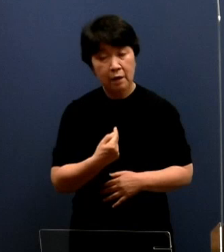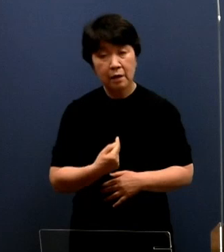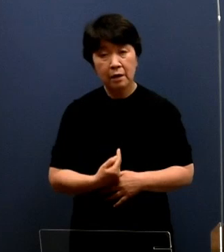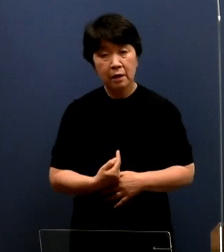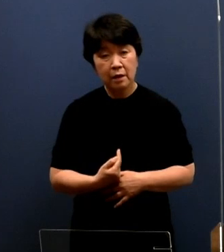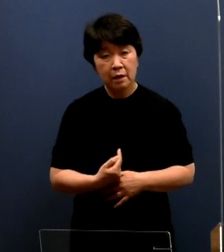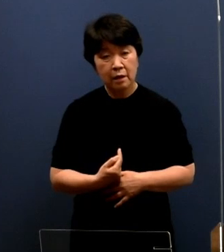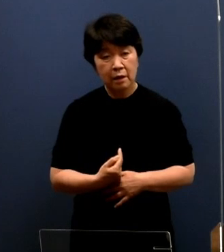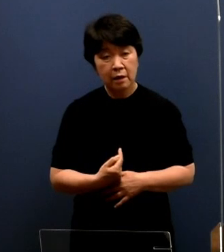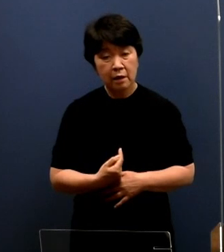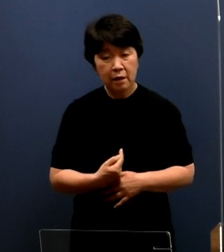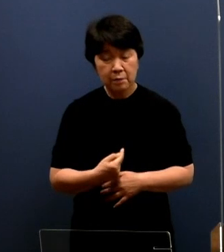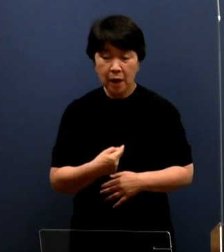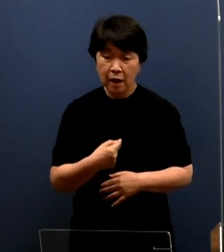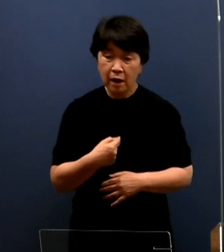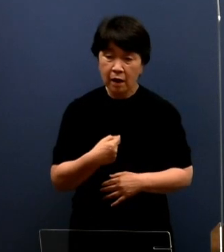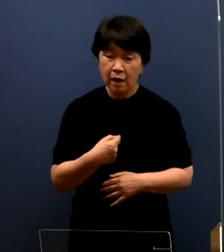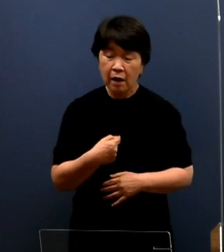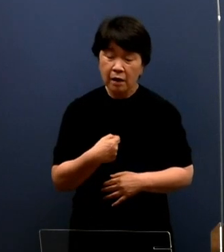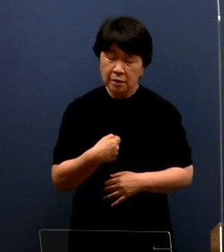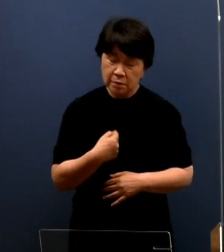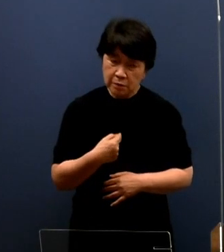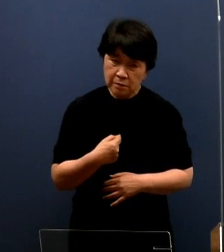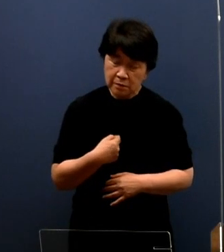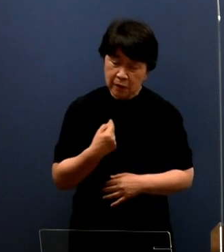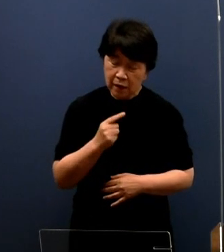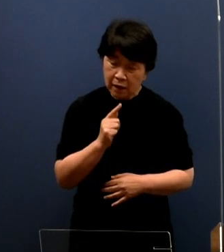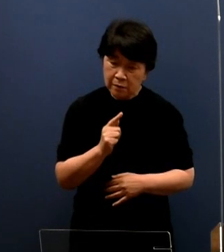ちょっとこれは事後的に出ないと検証できませんけど、